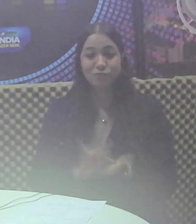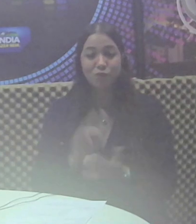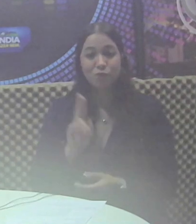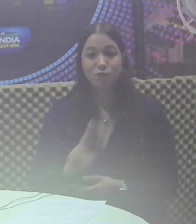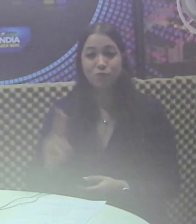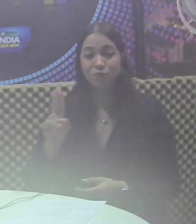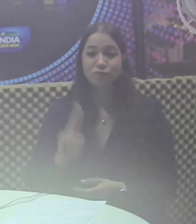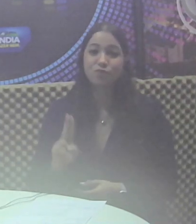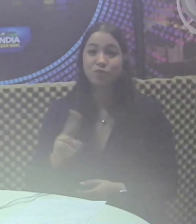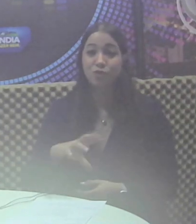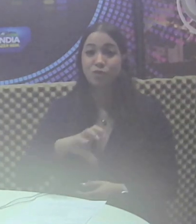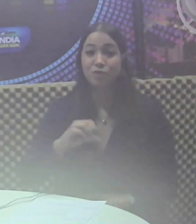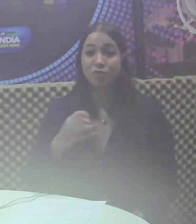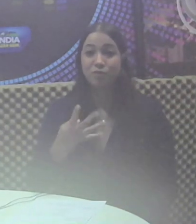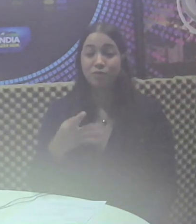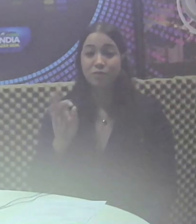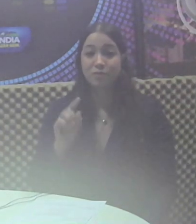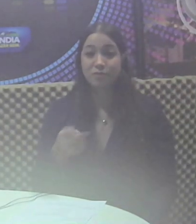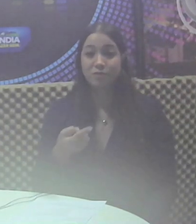serviço,